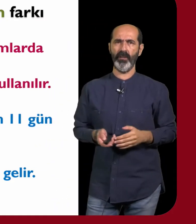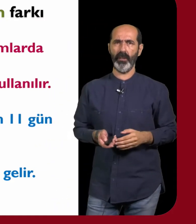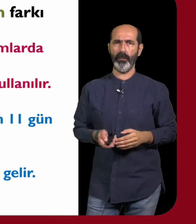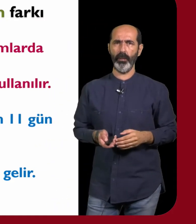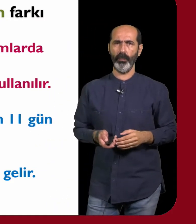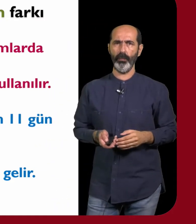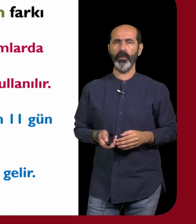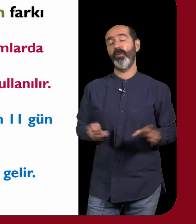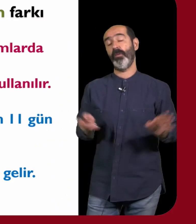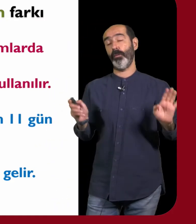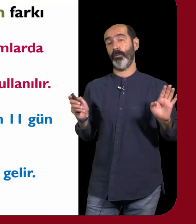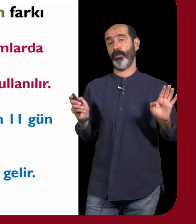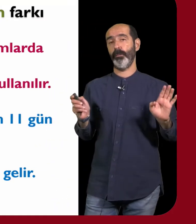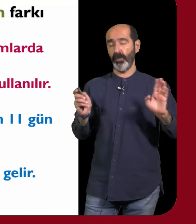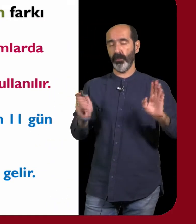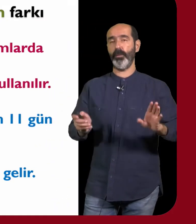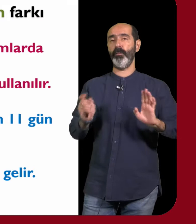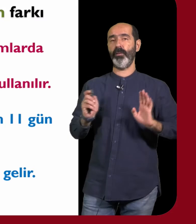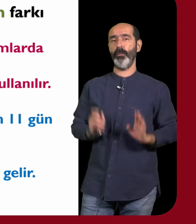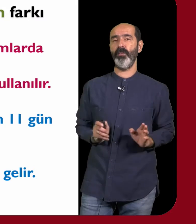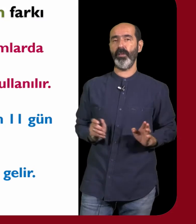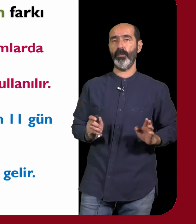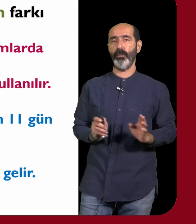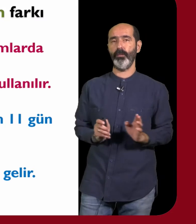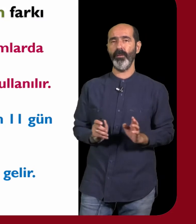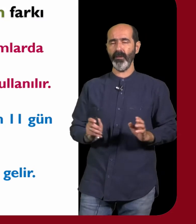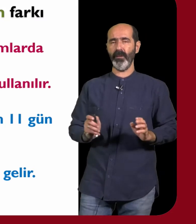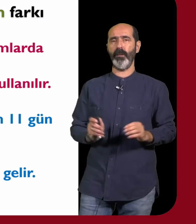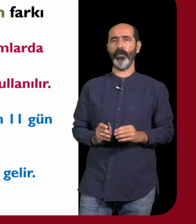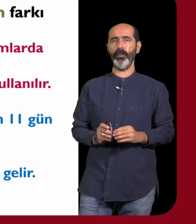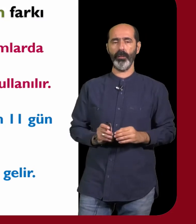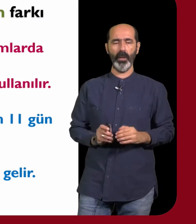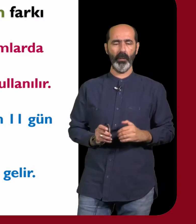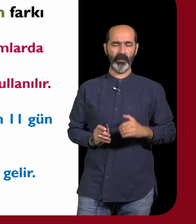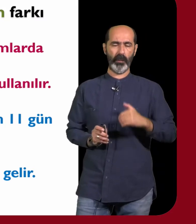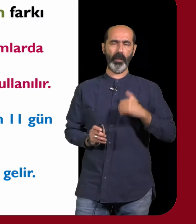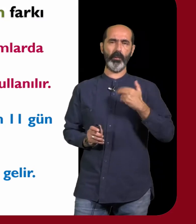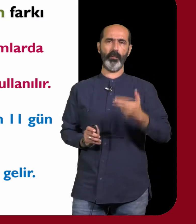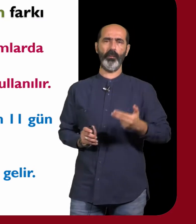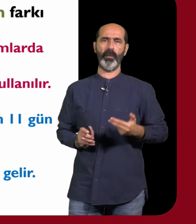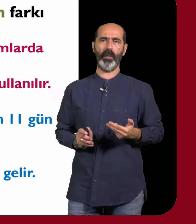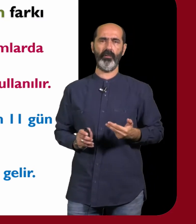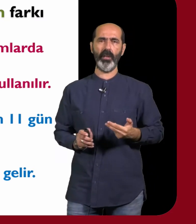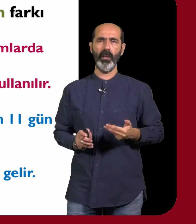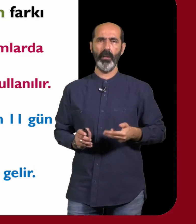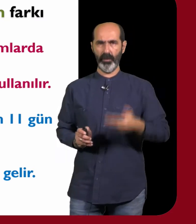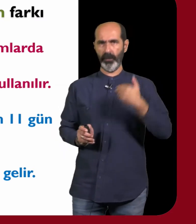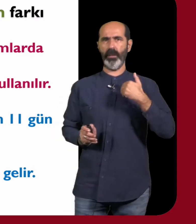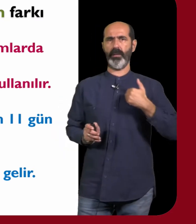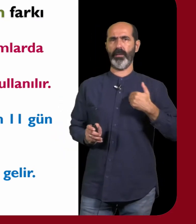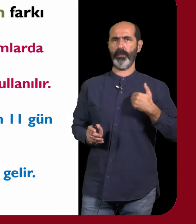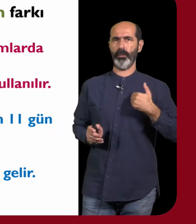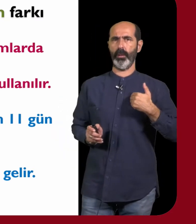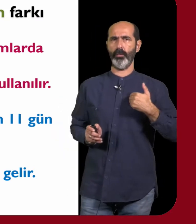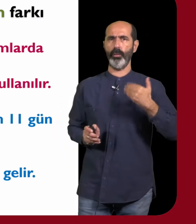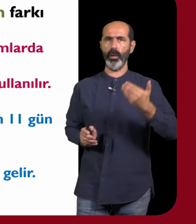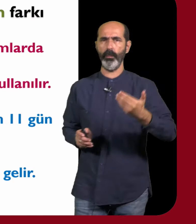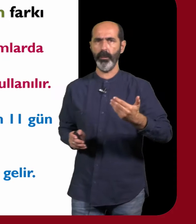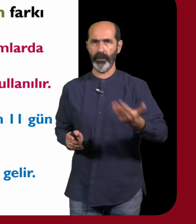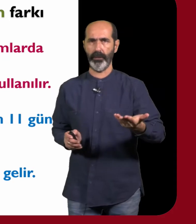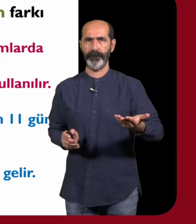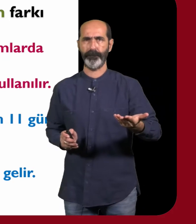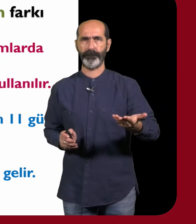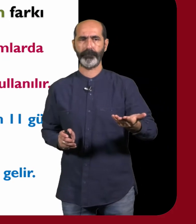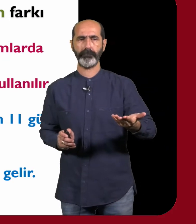Türkiye'de bunu hissedebiliyor muyuz hissediyoruz bizim ülkemizde bunu hissedebiliyorsunuz nasıl hissediyoruz Ne bakıyorsunuz Arkadaşlar biz Miladi takvim